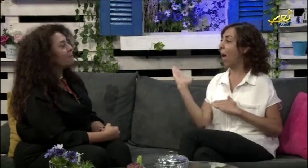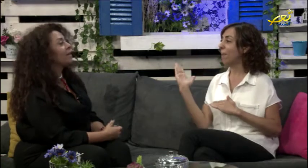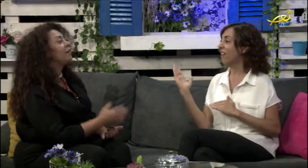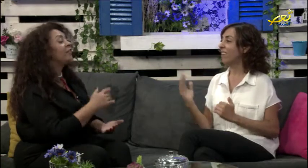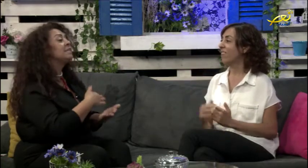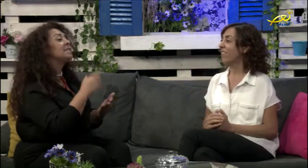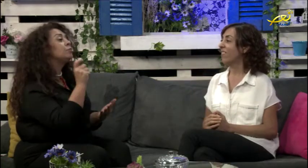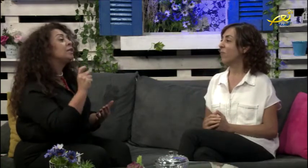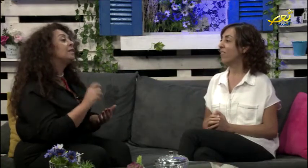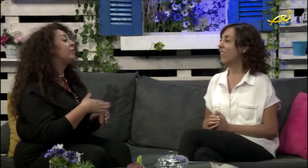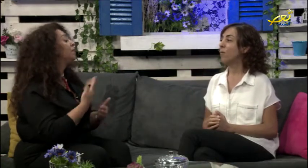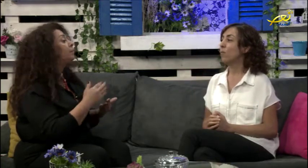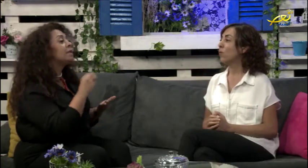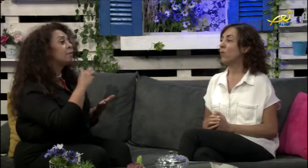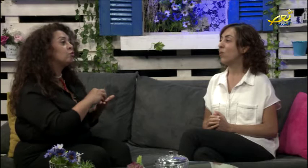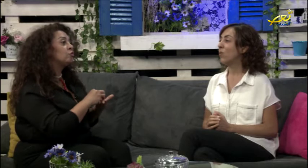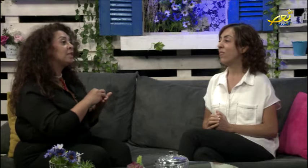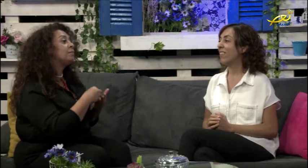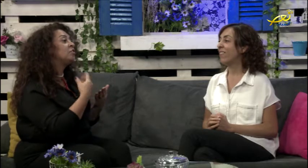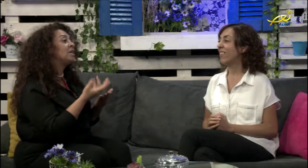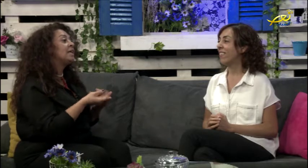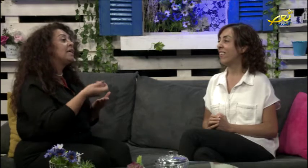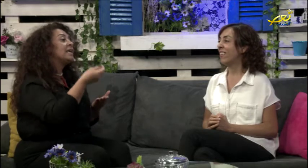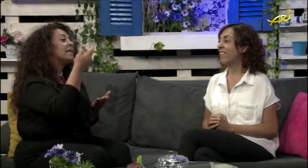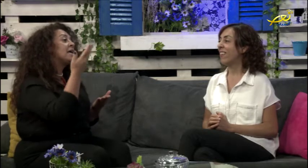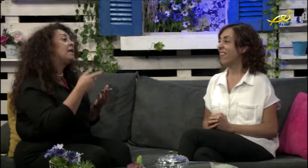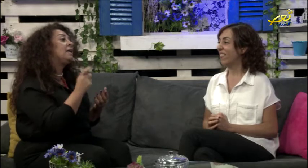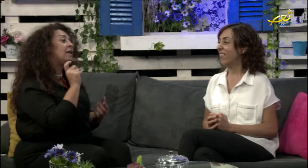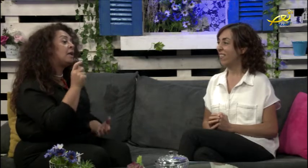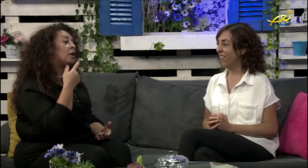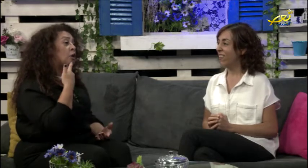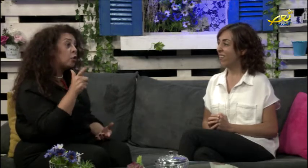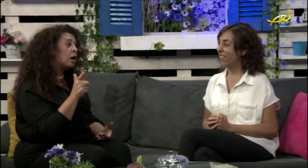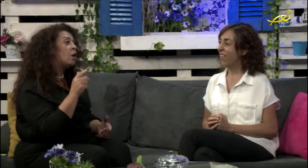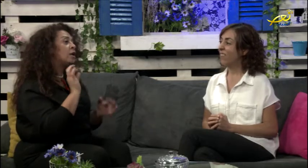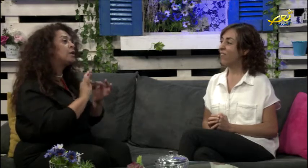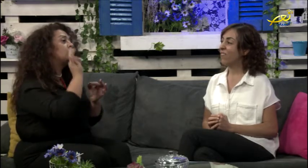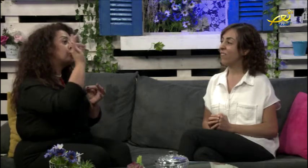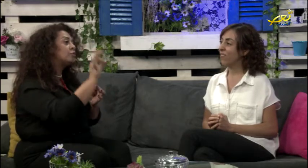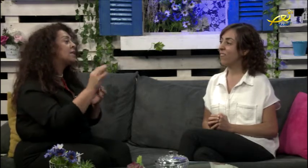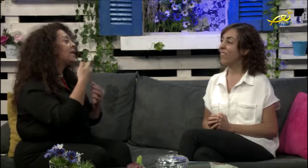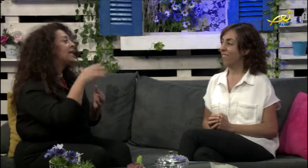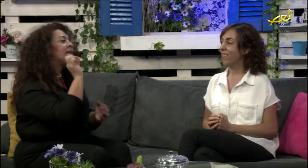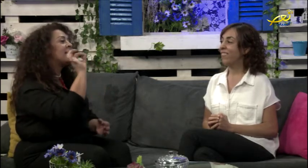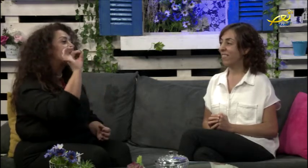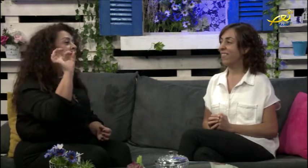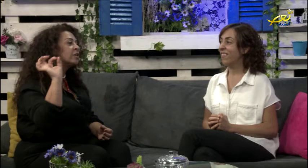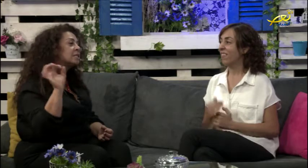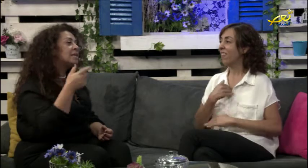نكمل. في كتير مرادفات منا موجودة منشان إغناء اللغة ولنقدر نوصل لكل التفاصيل